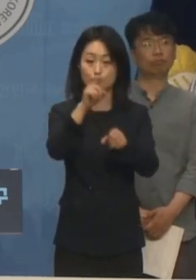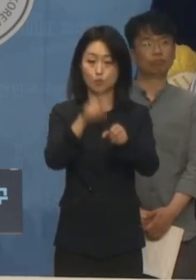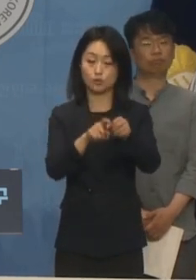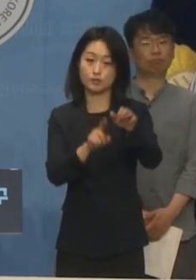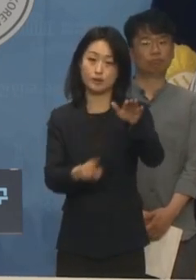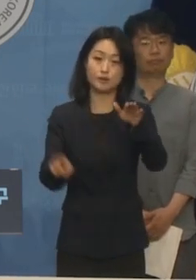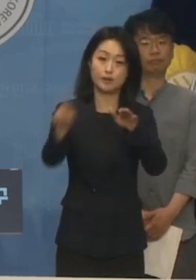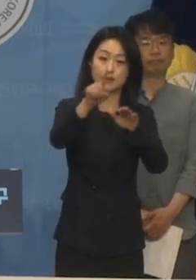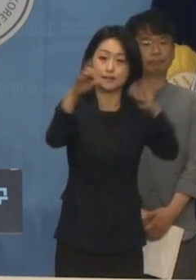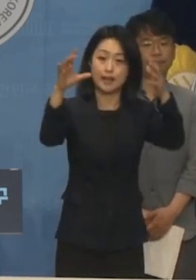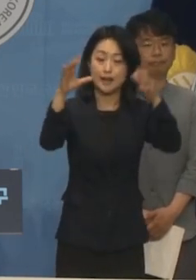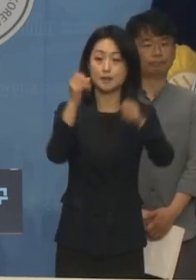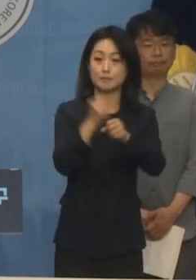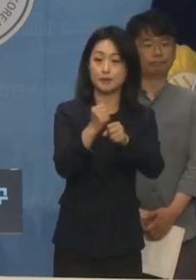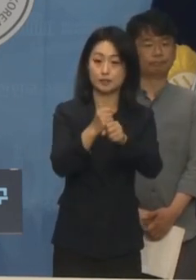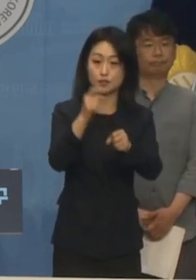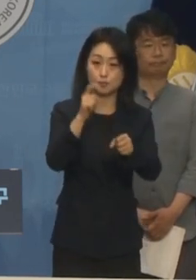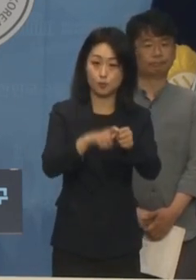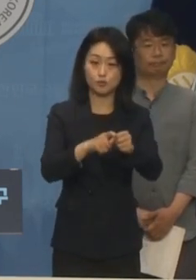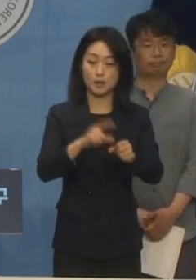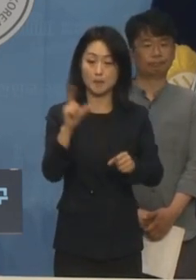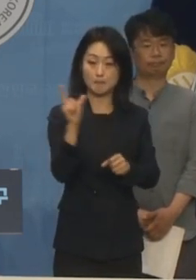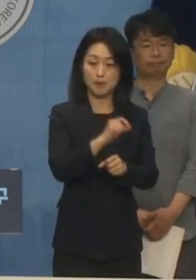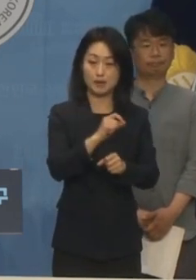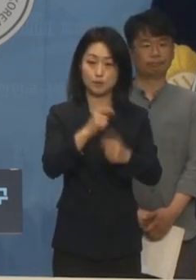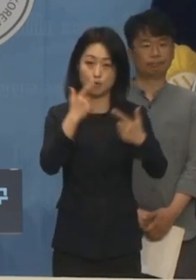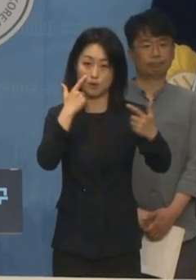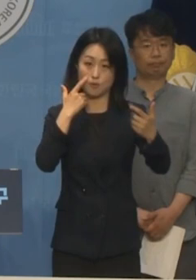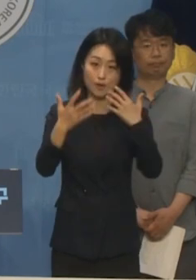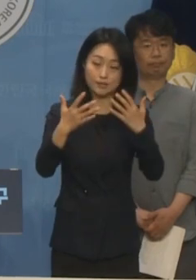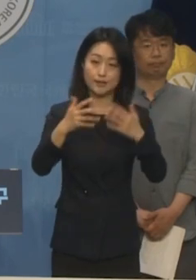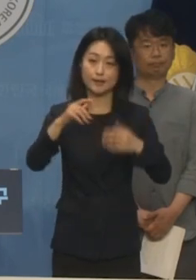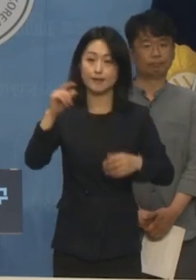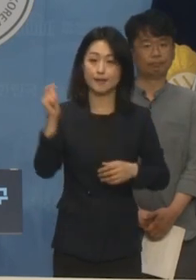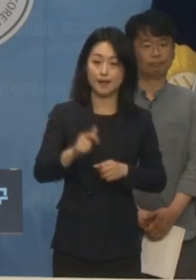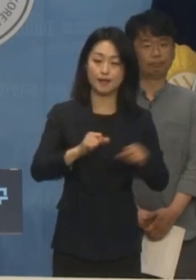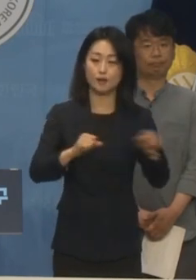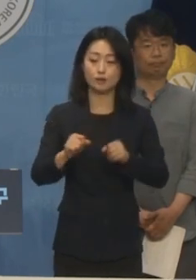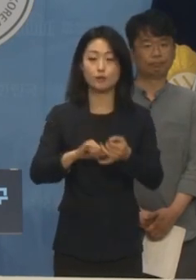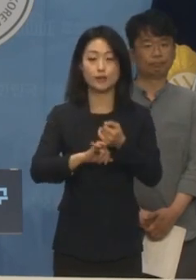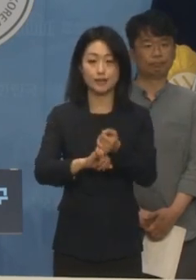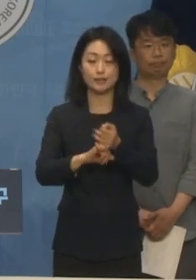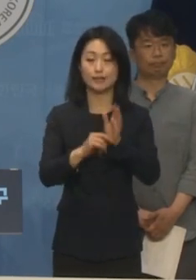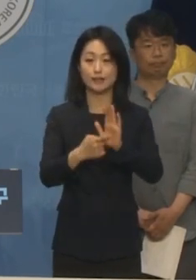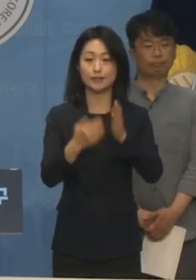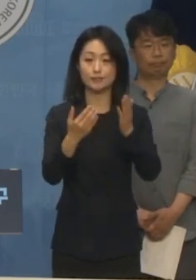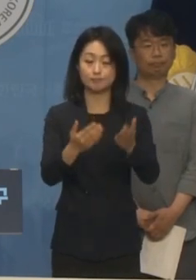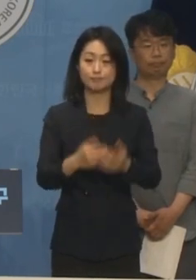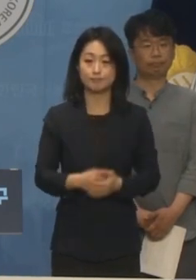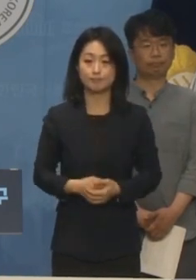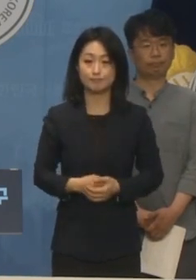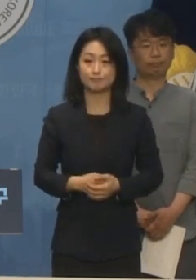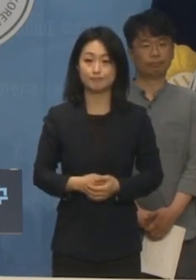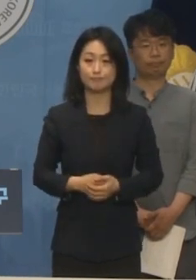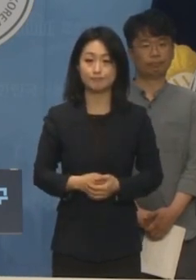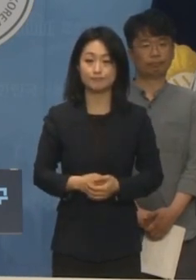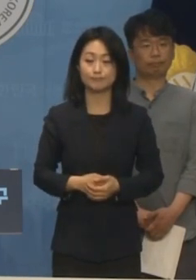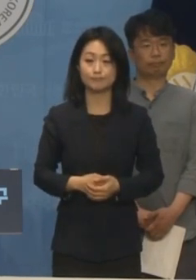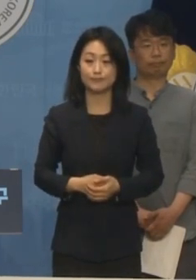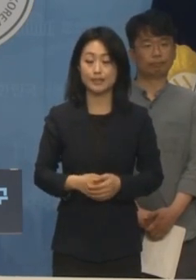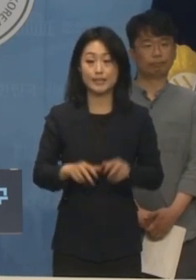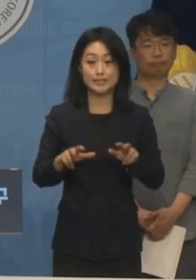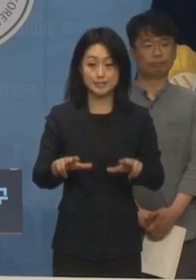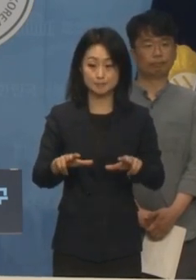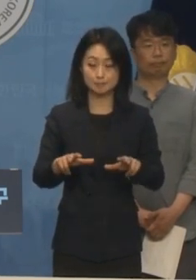위해 빠르고 강하게 행동하겠다고 약속드린 바 있습니다. 그 선결과제로